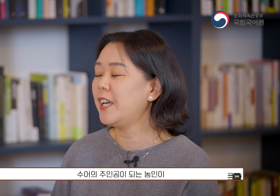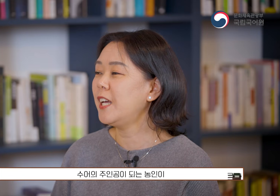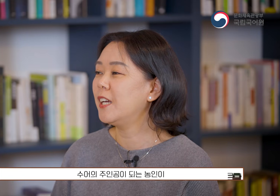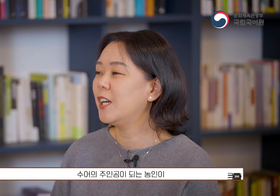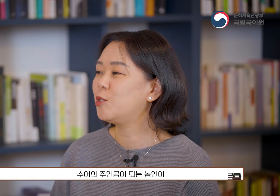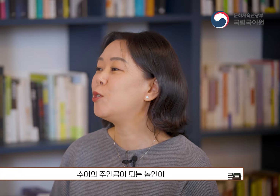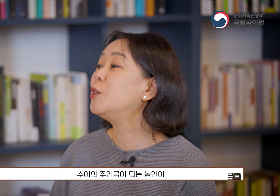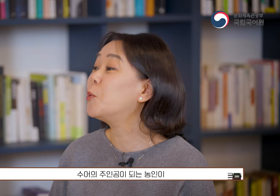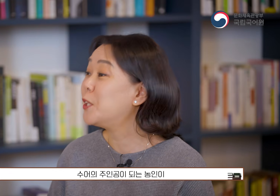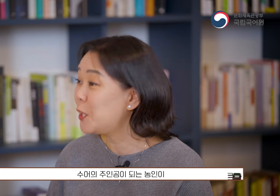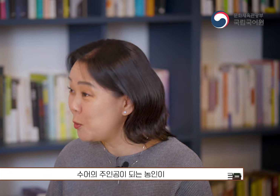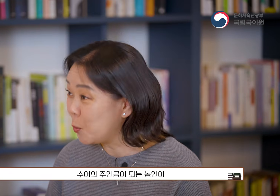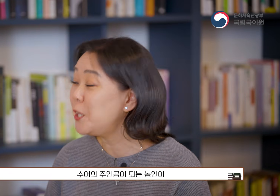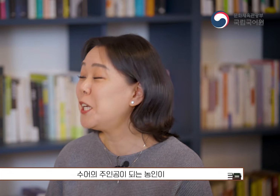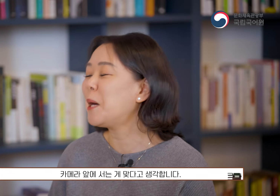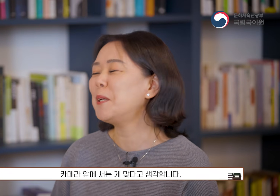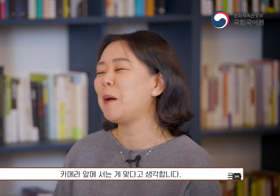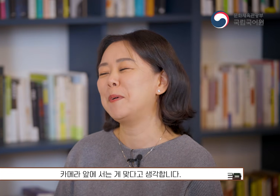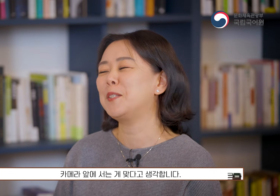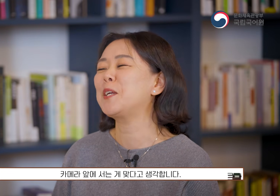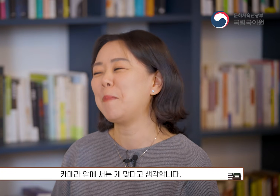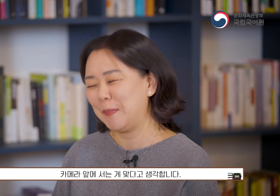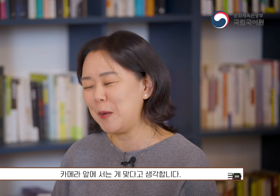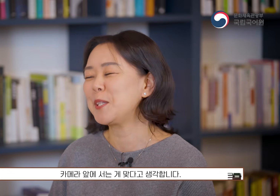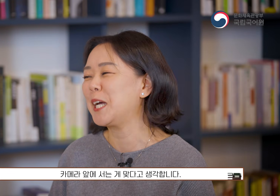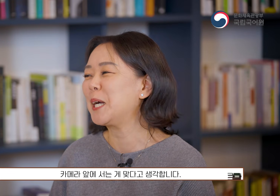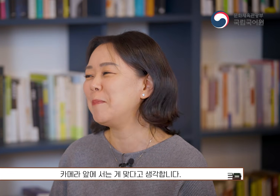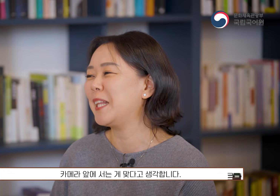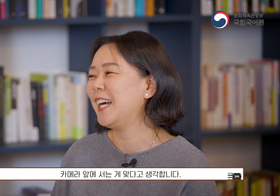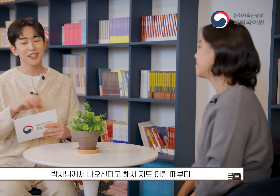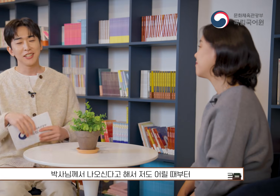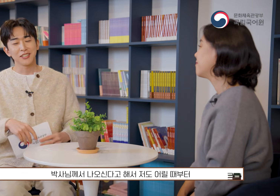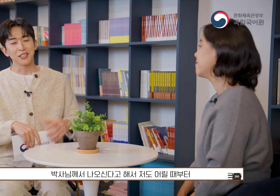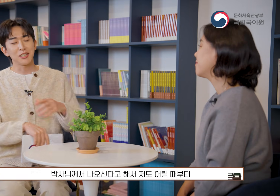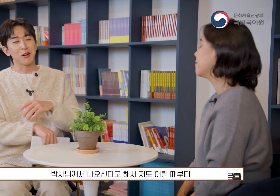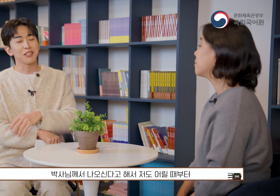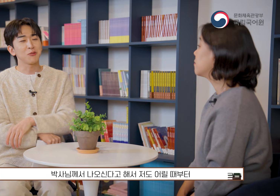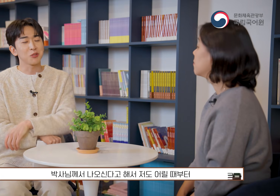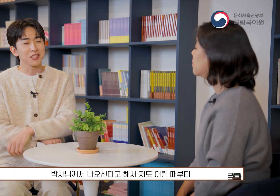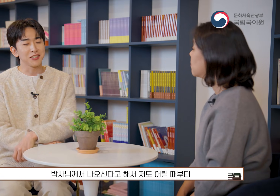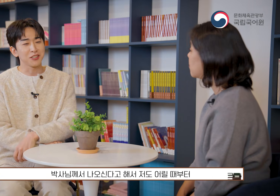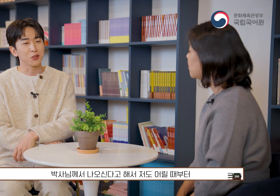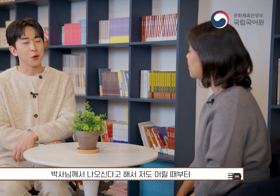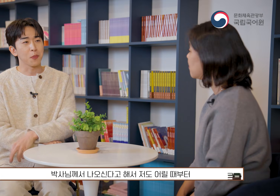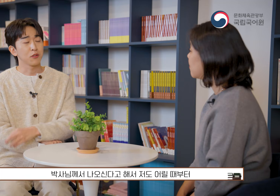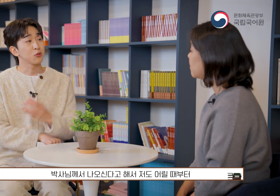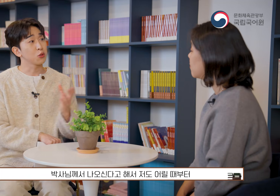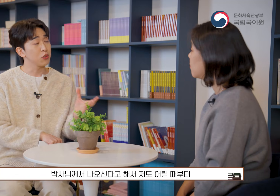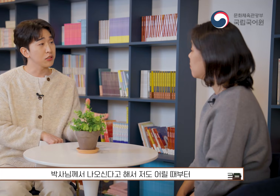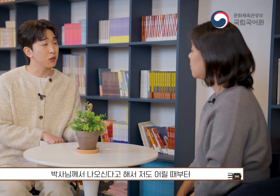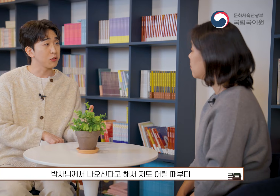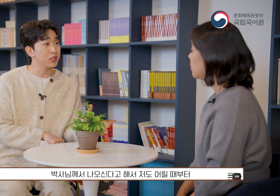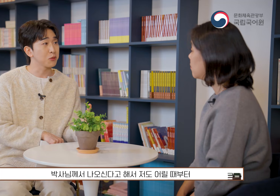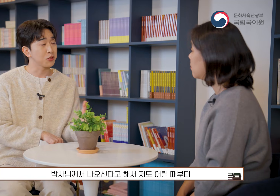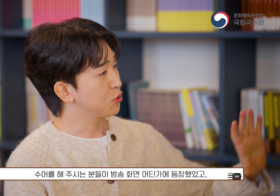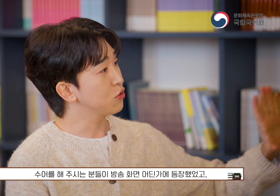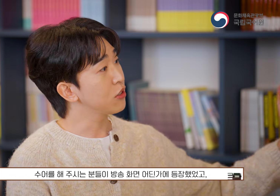수어의 주인공이 되는 농인이 카메라 앞에 쓰는 게 맞다고 생각합니다. 사실 박사님 오신다 그래서 저도 항상 어릴 때부터 수어